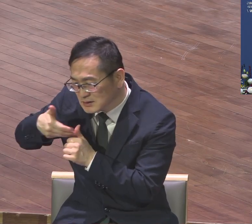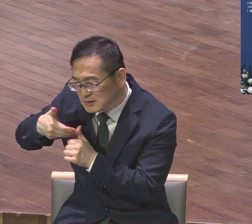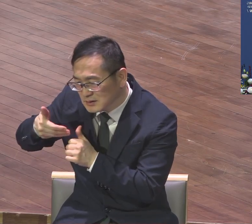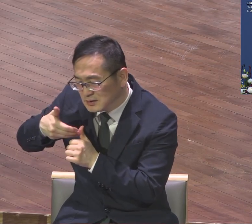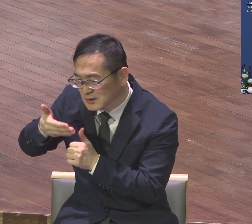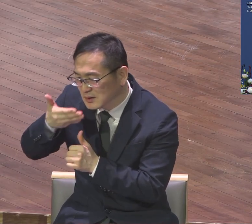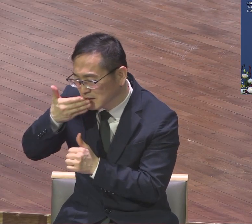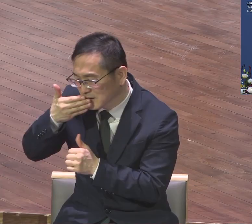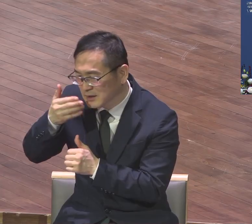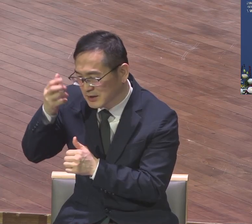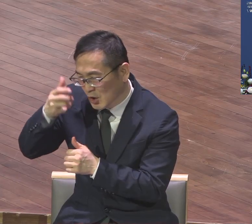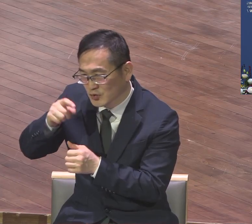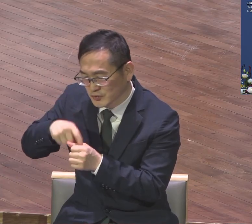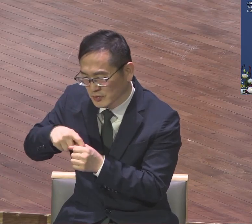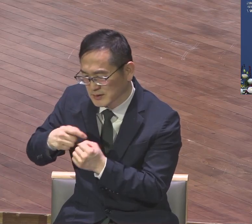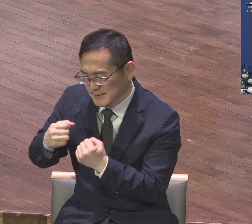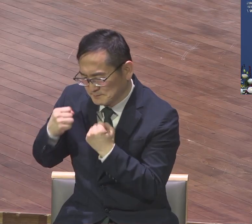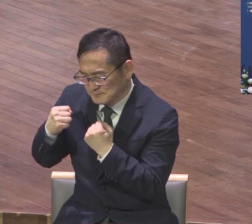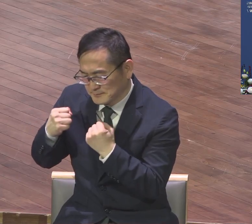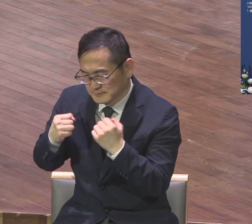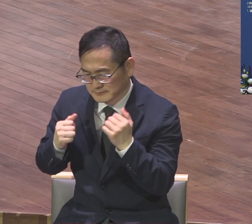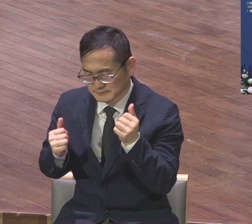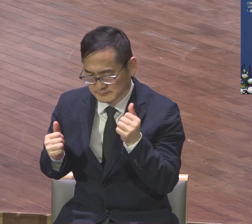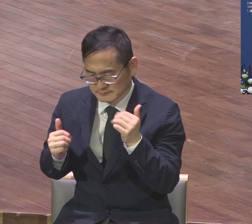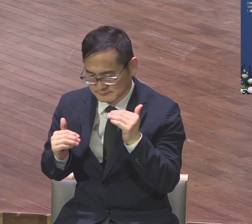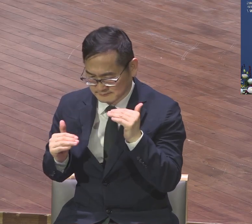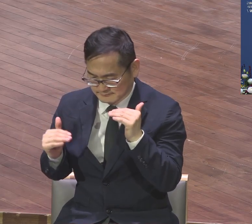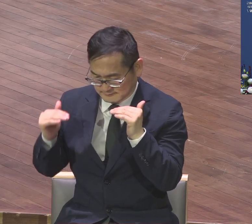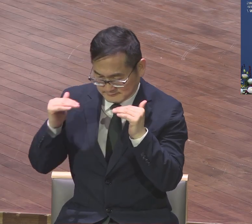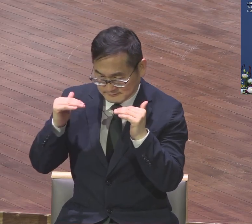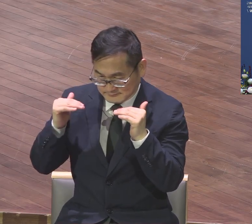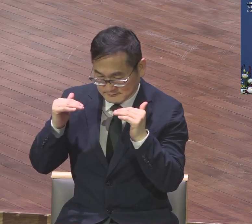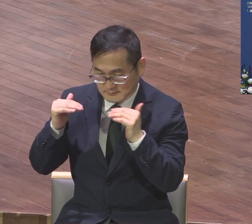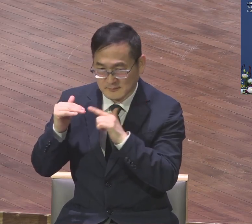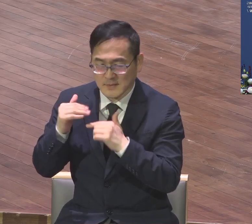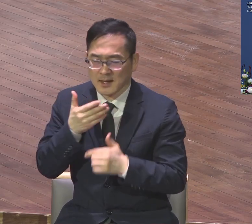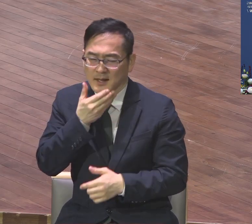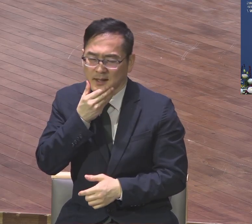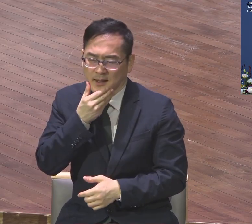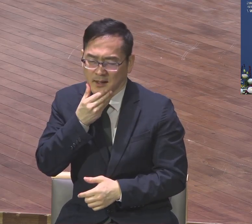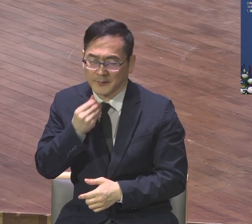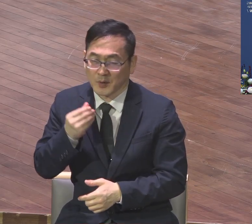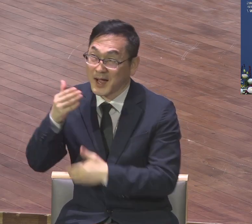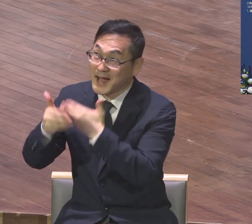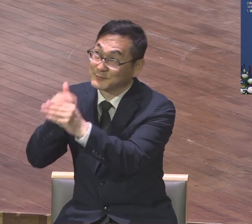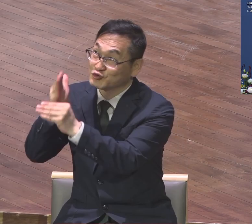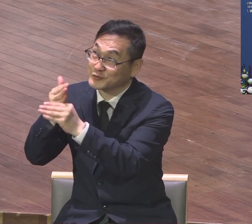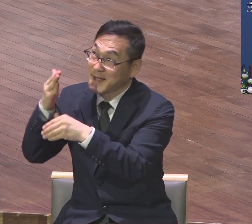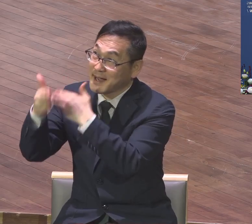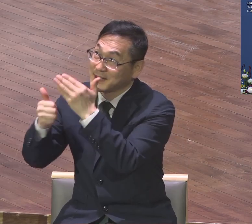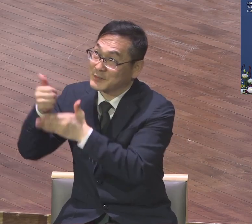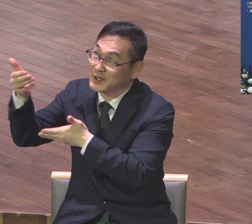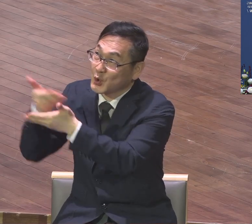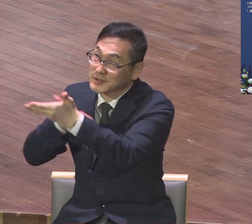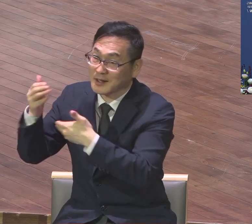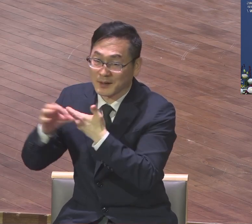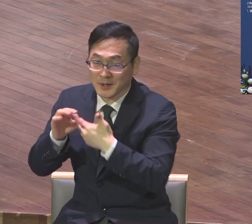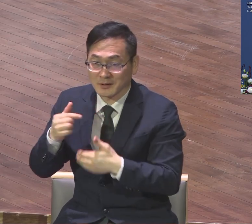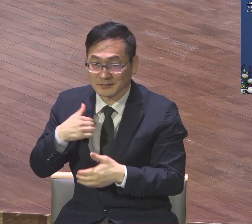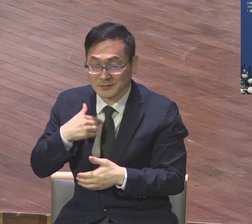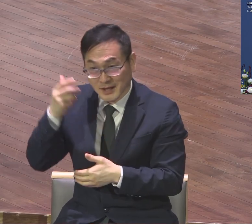하나님 중심으로 살면 조금도 부족함이 없으리로다. 이렇게 고백하게 되어 있어요.